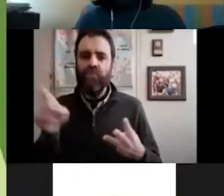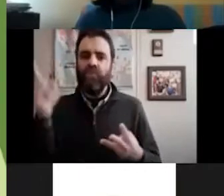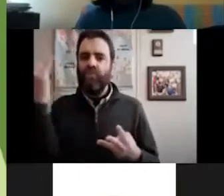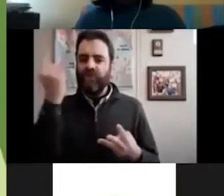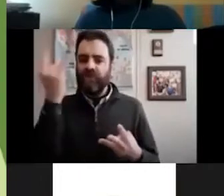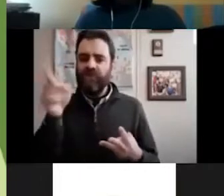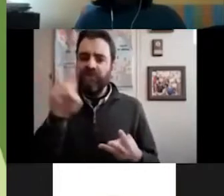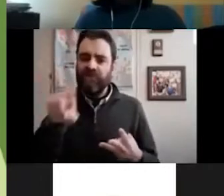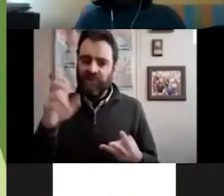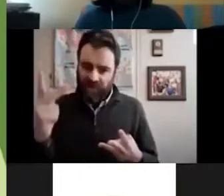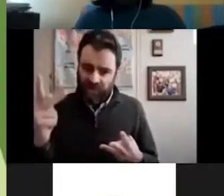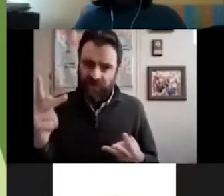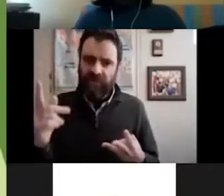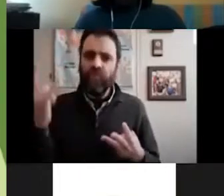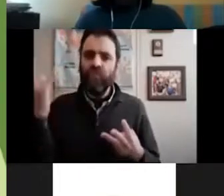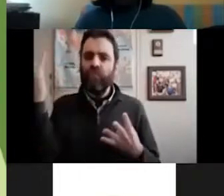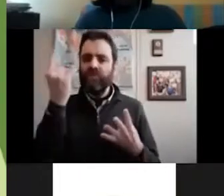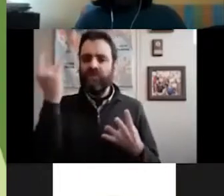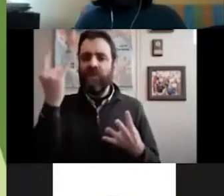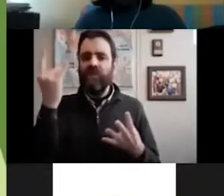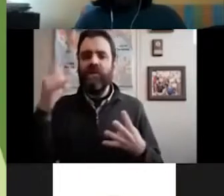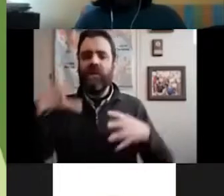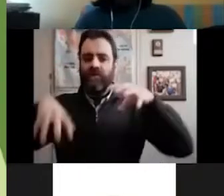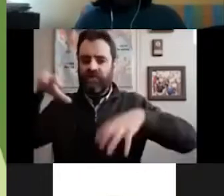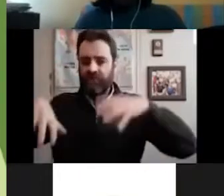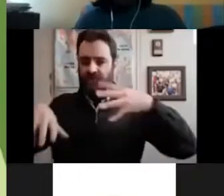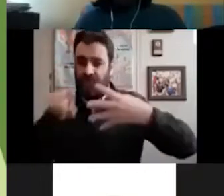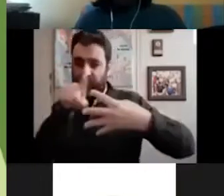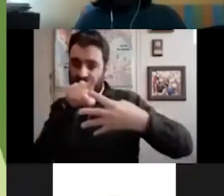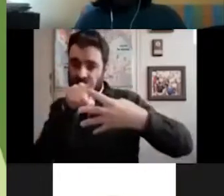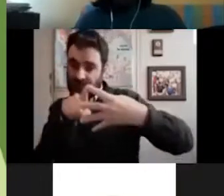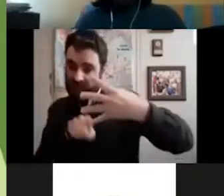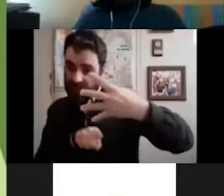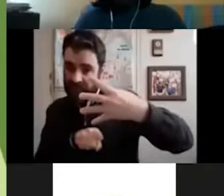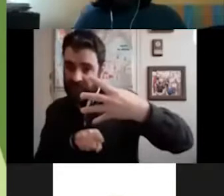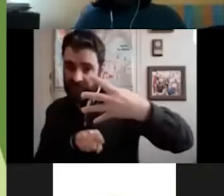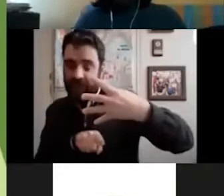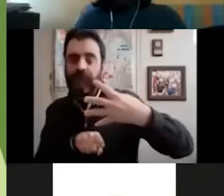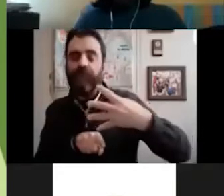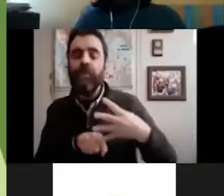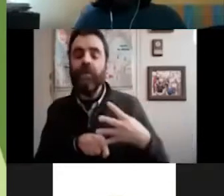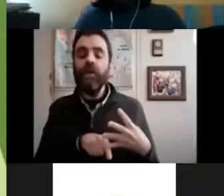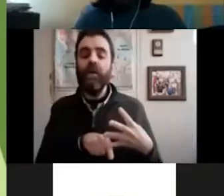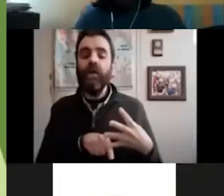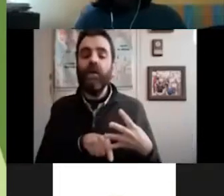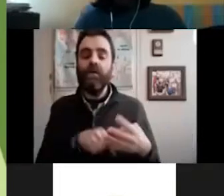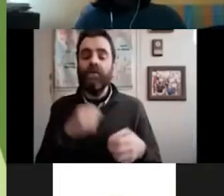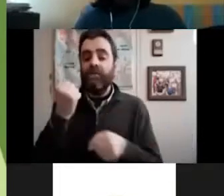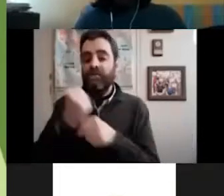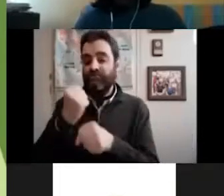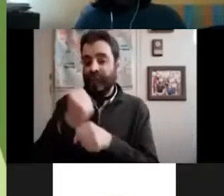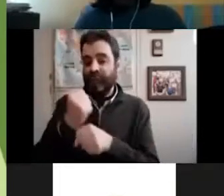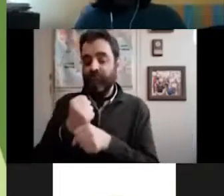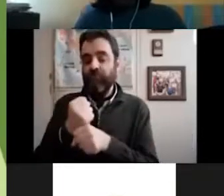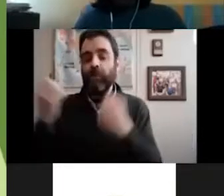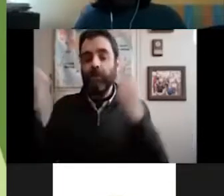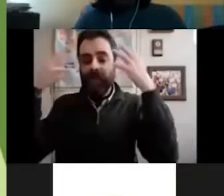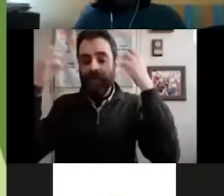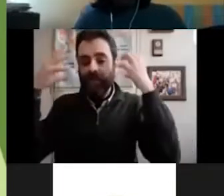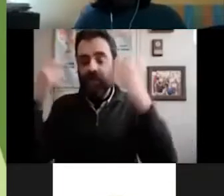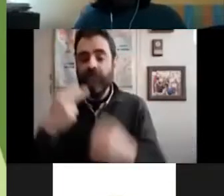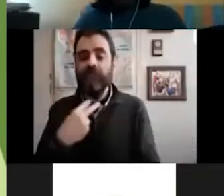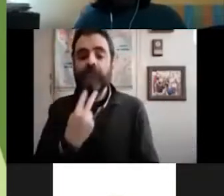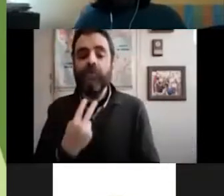la Universidad de San Sebastián, la Universidad SEC, la Universidad de los Andes, y todas